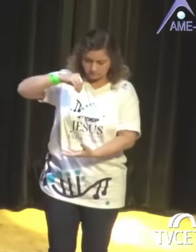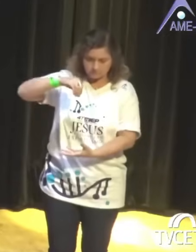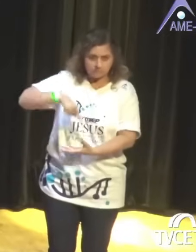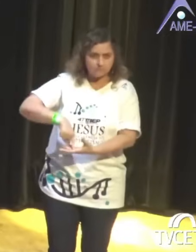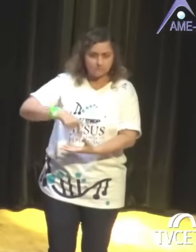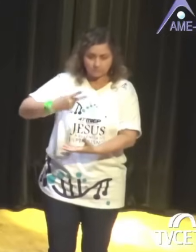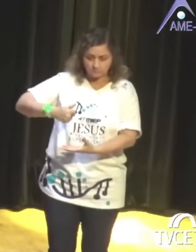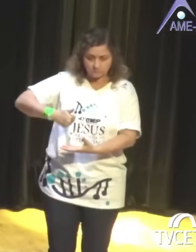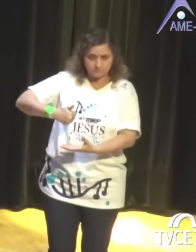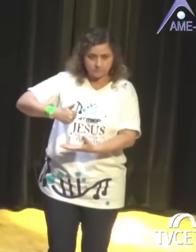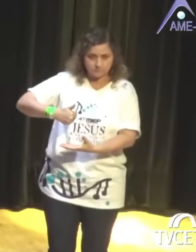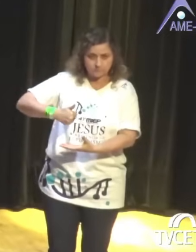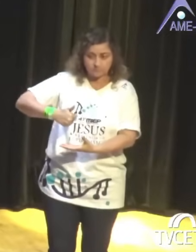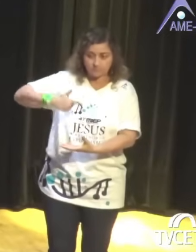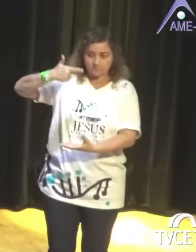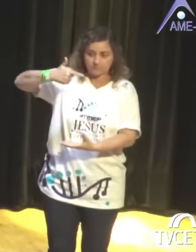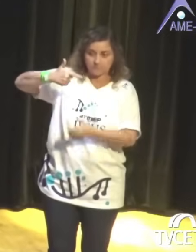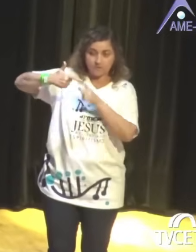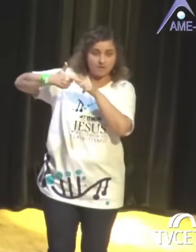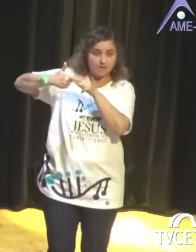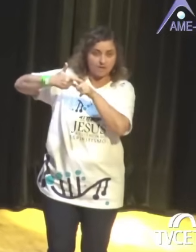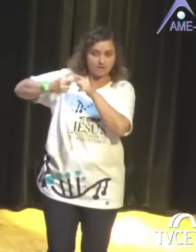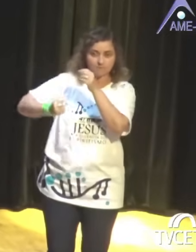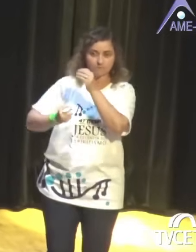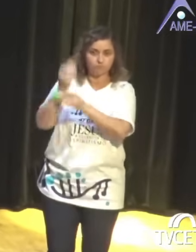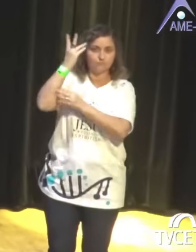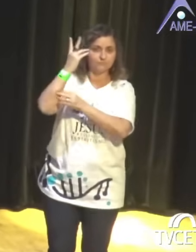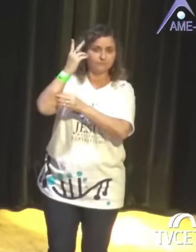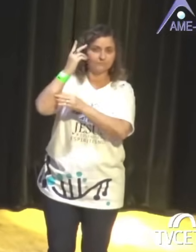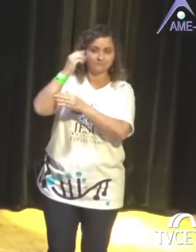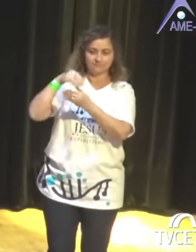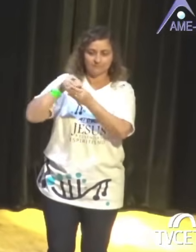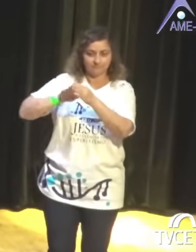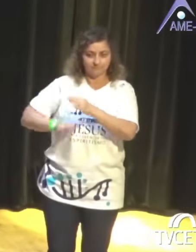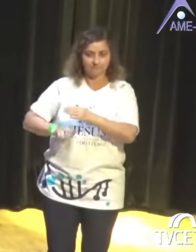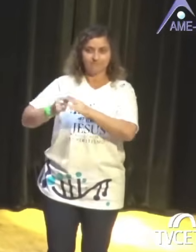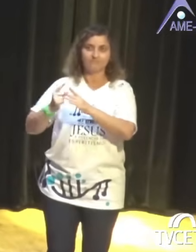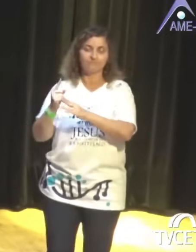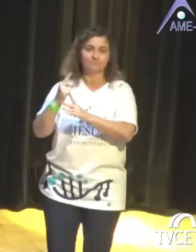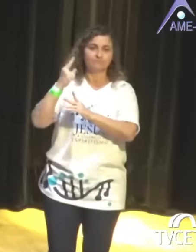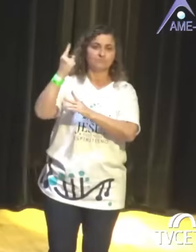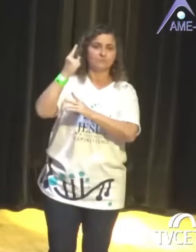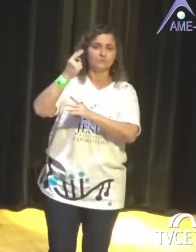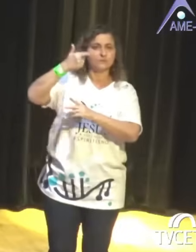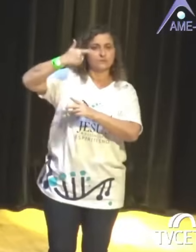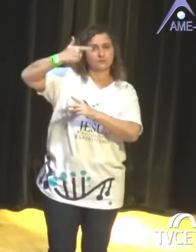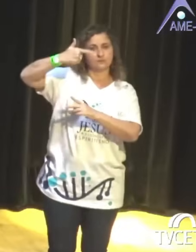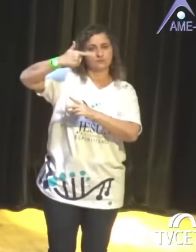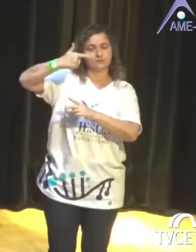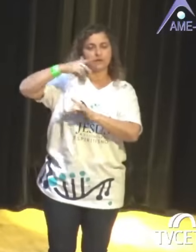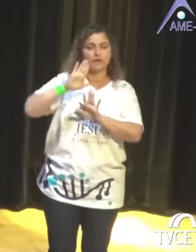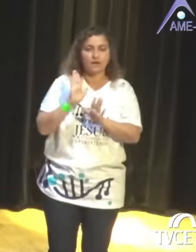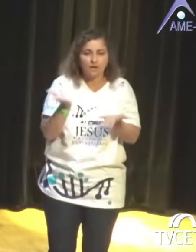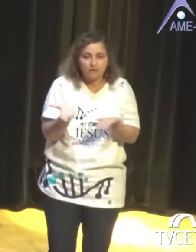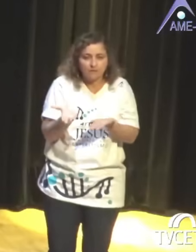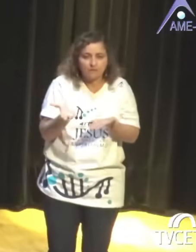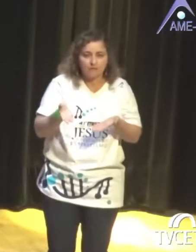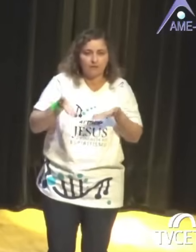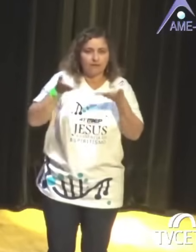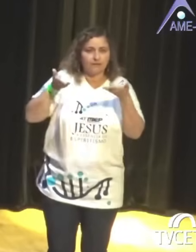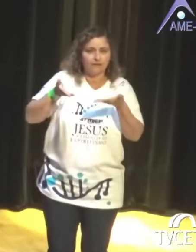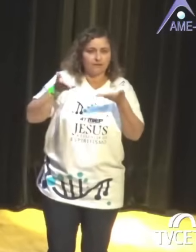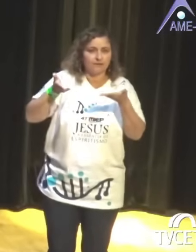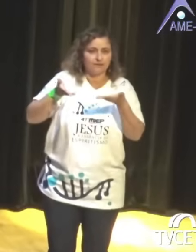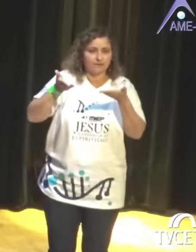Inicial e começa a operar uma segunda fase de foguete um pouco mais leve menos